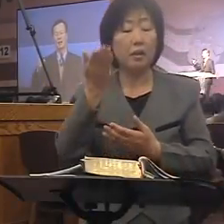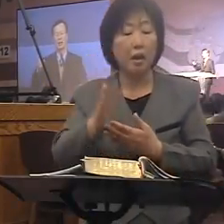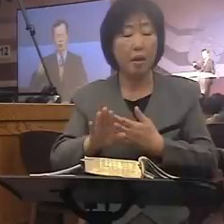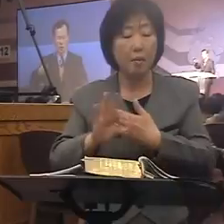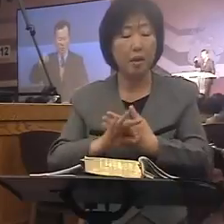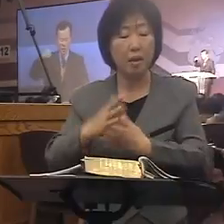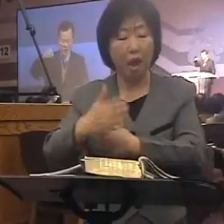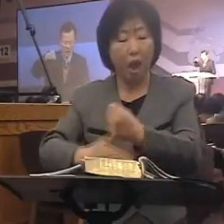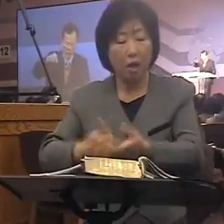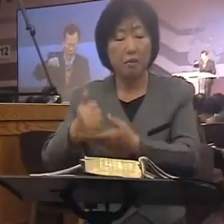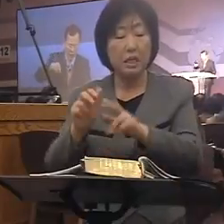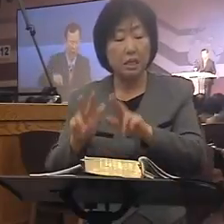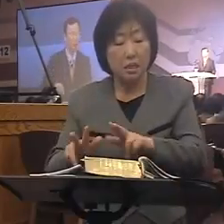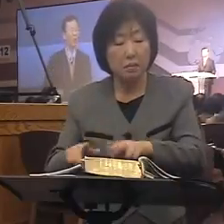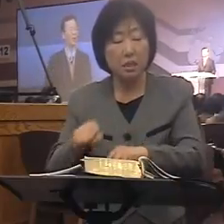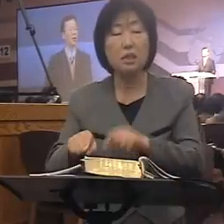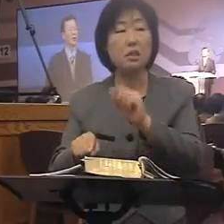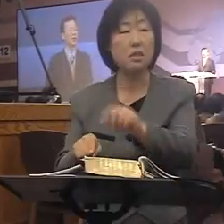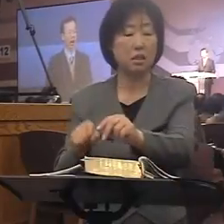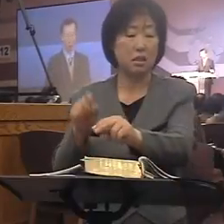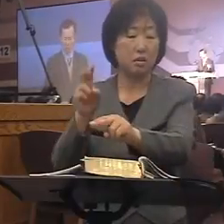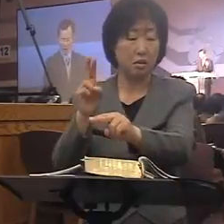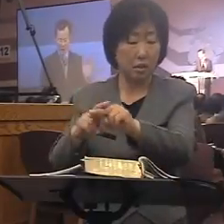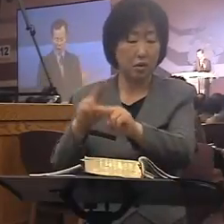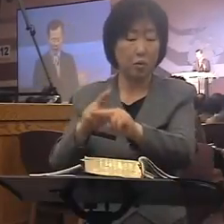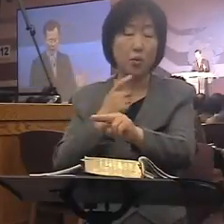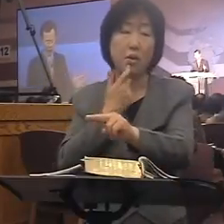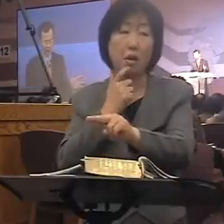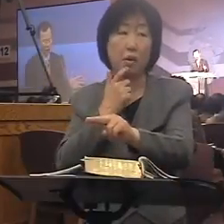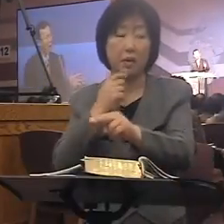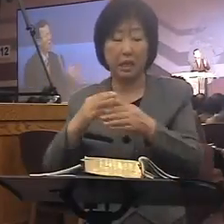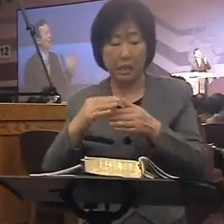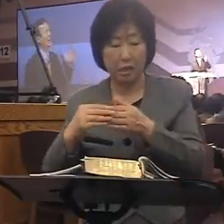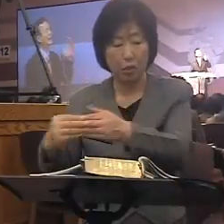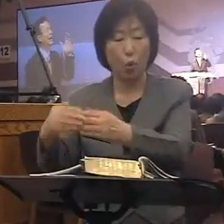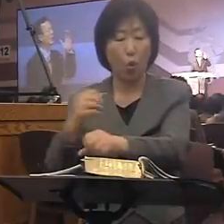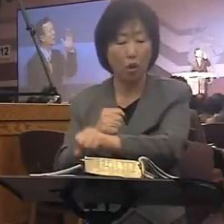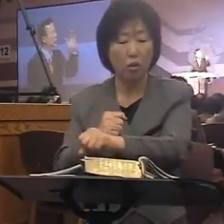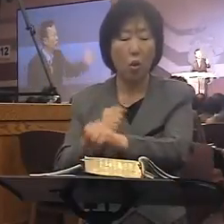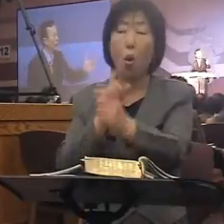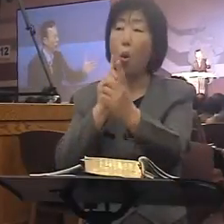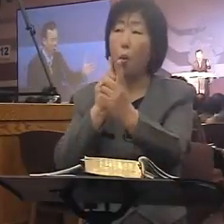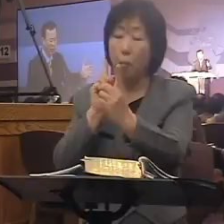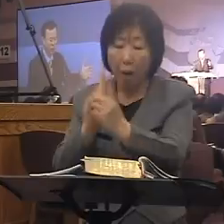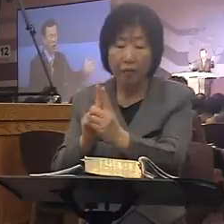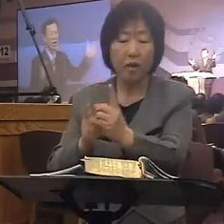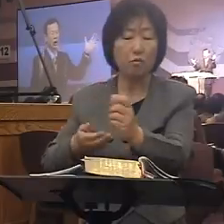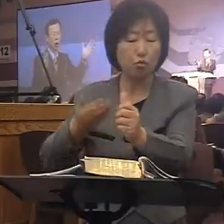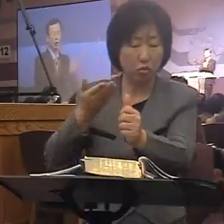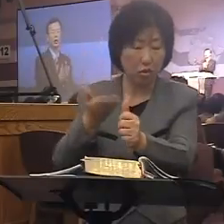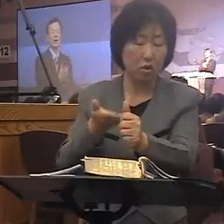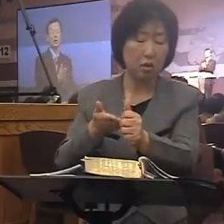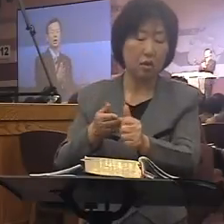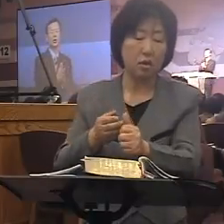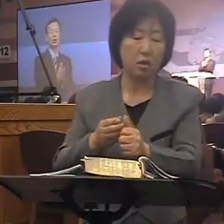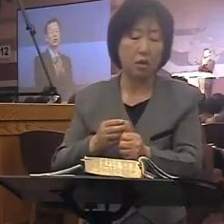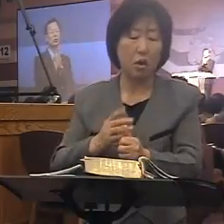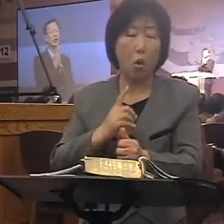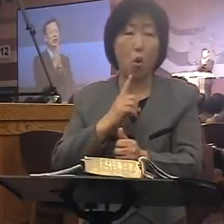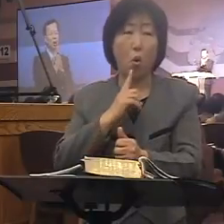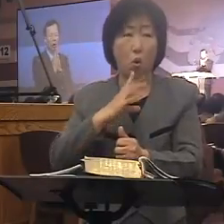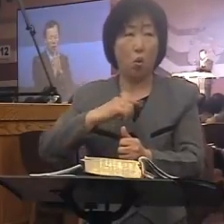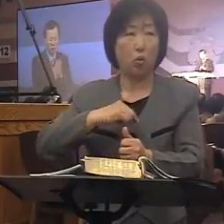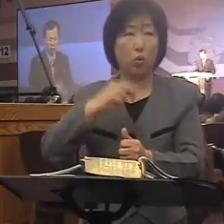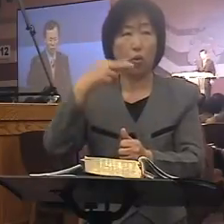그렇다면 하나님께서 지금 이 자리로 야곱을 인도하시어서 만나 주셨다는, 여기서 독대하셨다는